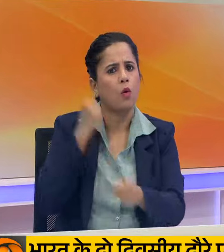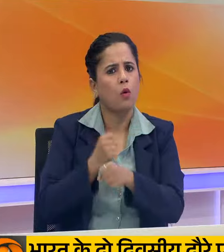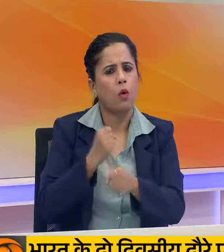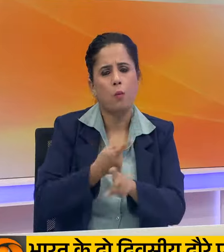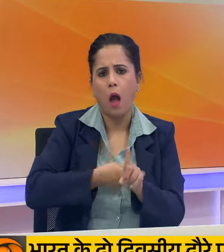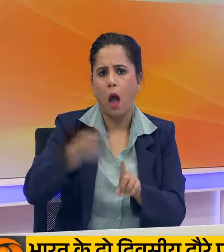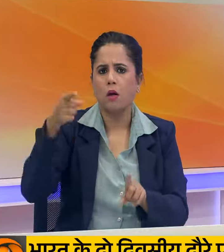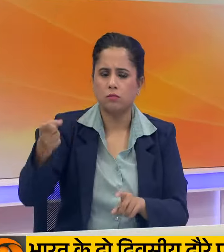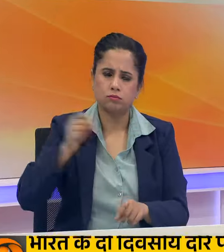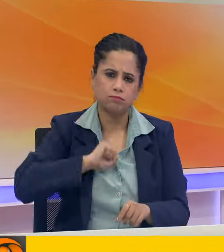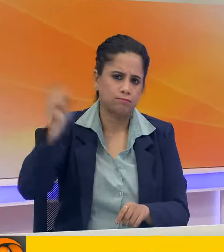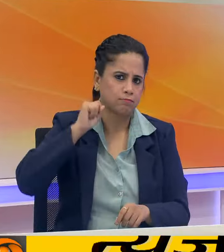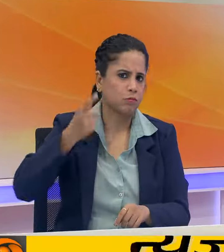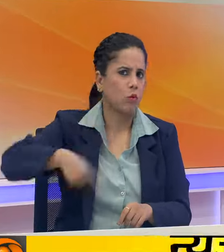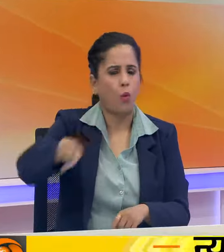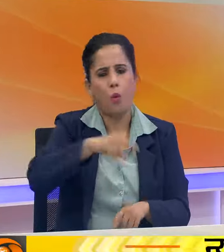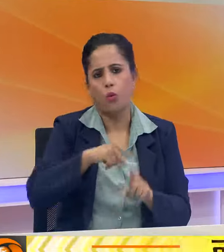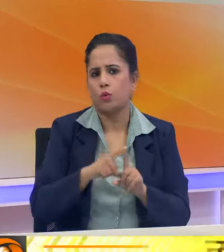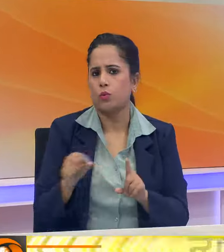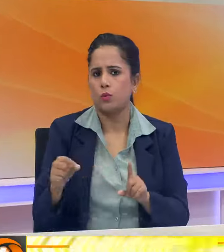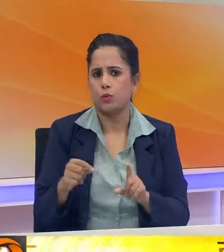खिलाफ किया